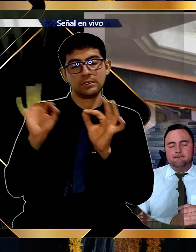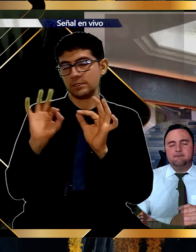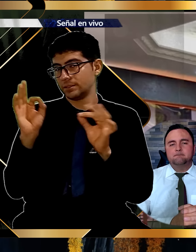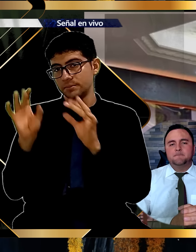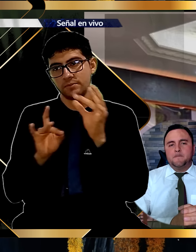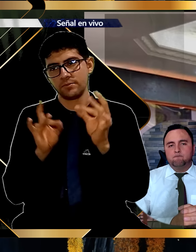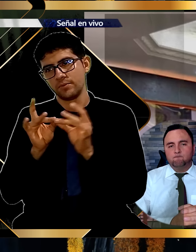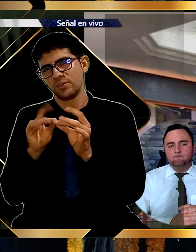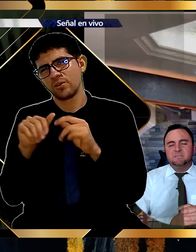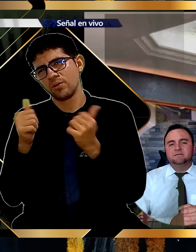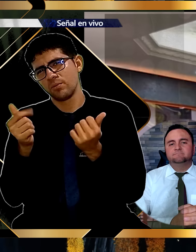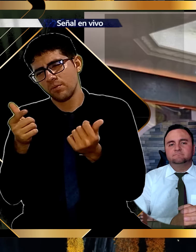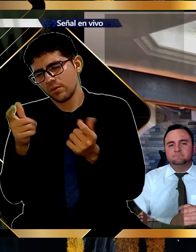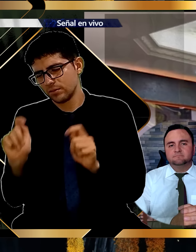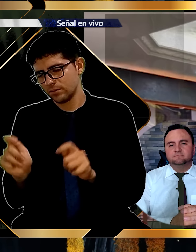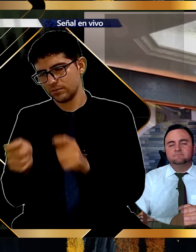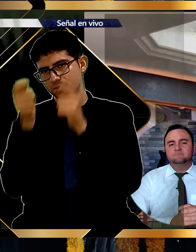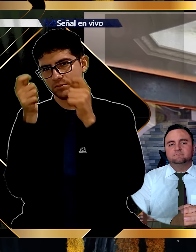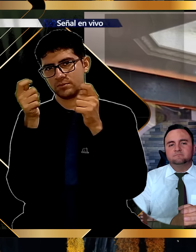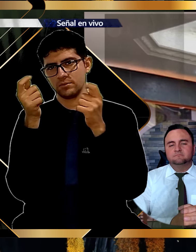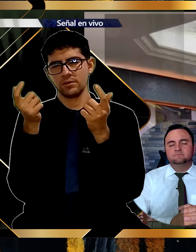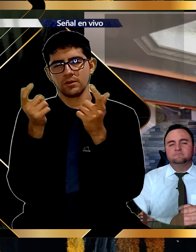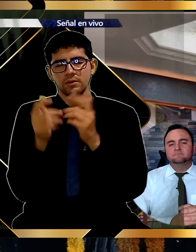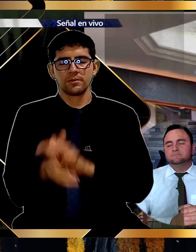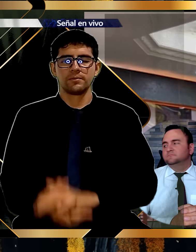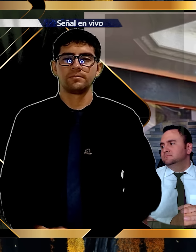Decidamos eso de una vez.